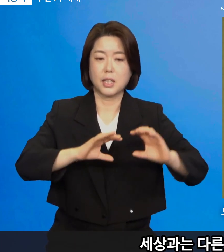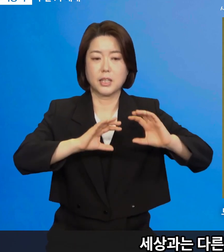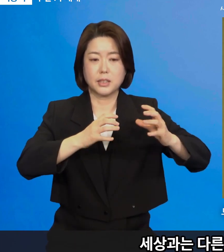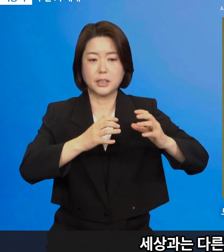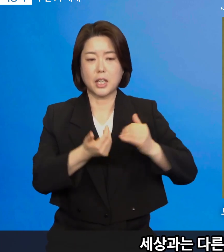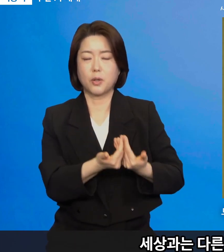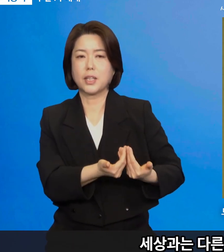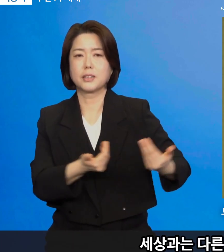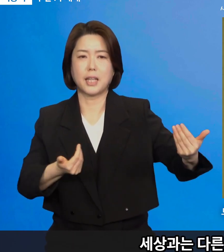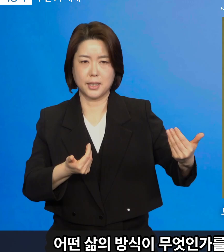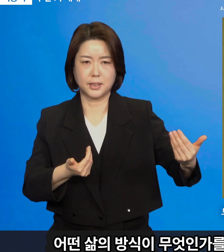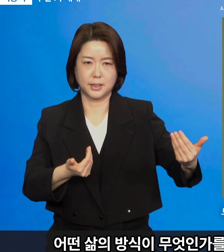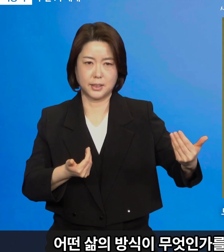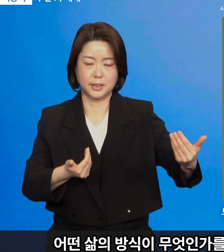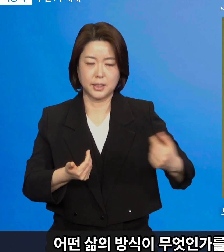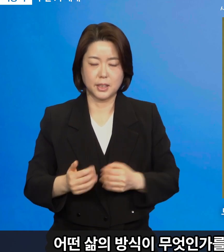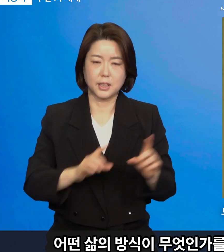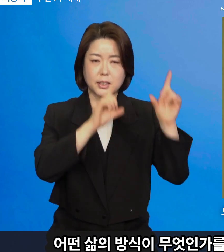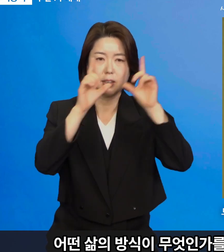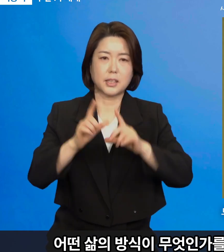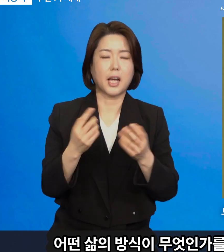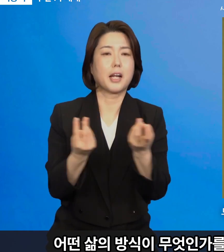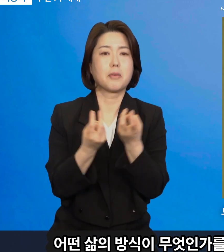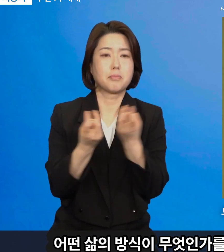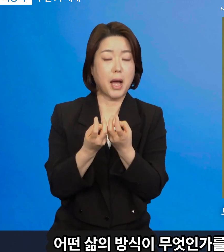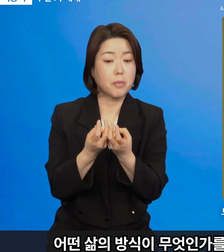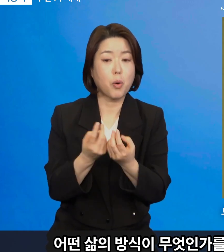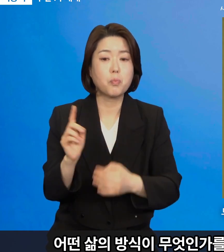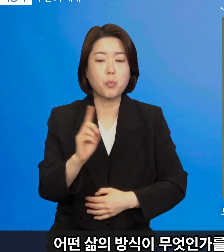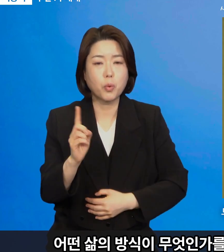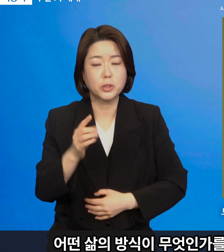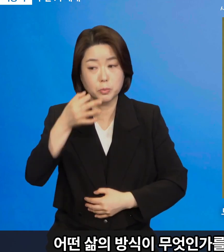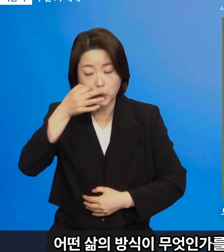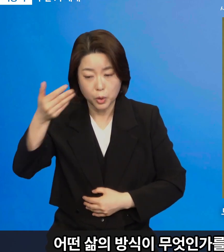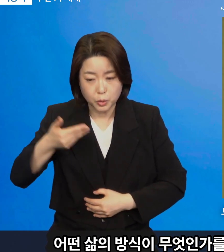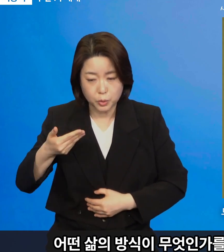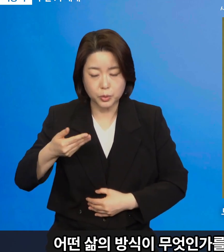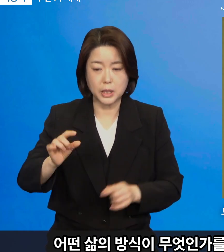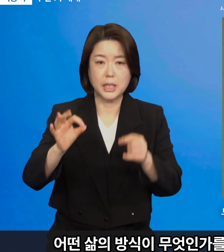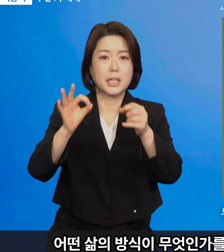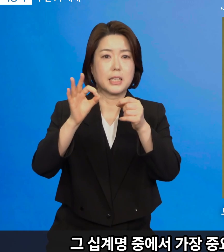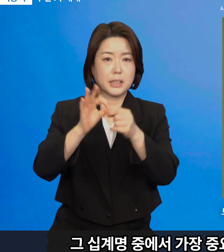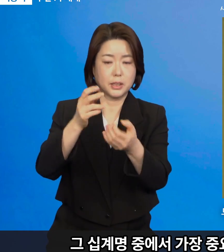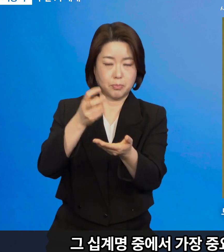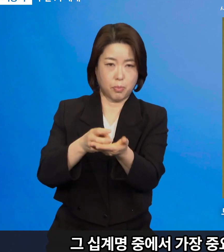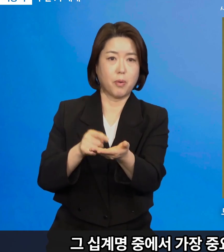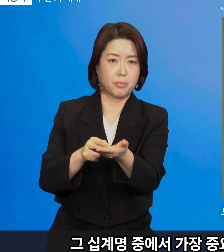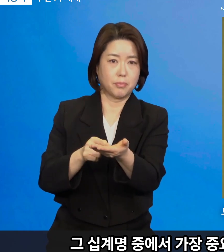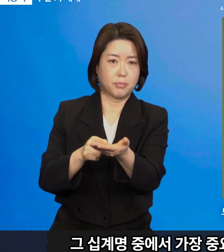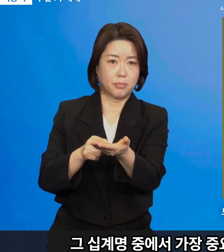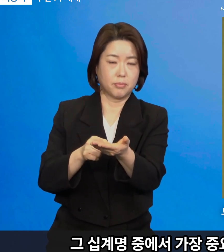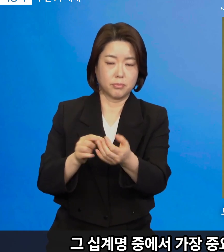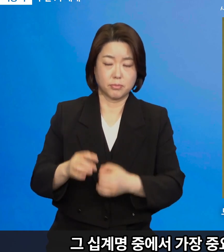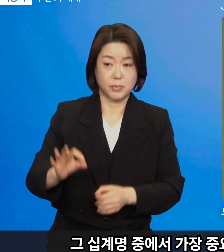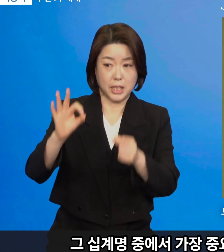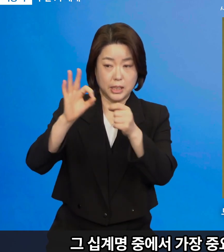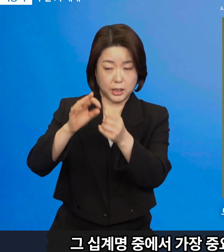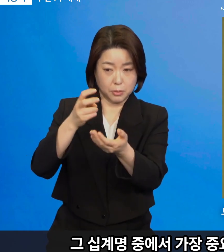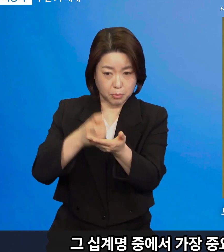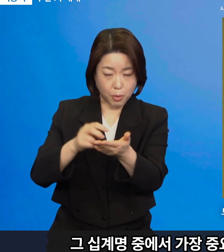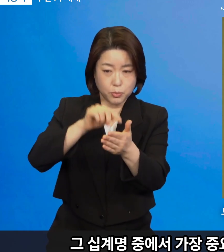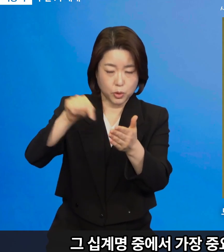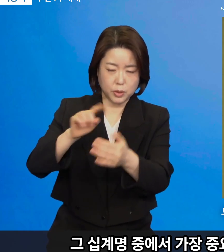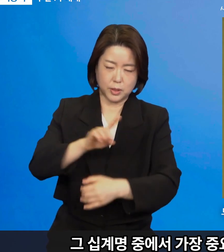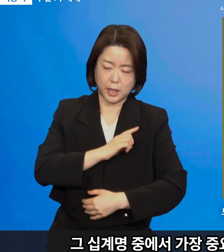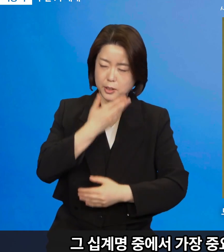다른 삶을 살아가는 어떤 삶의 방식이 무엇인가를 보여주는 것이 십계명입니다. 그 십계명 중에서 가장